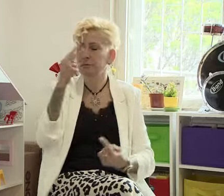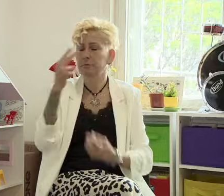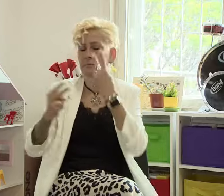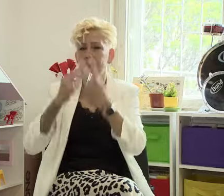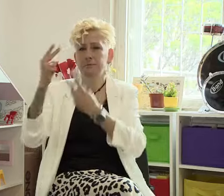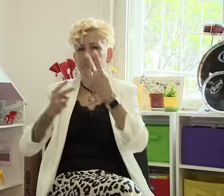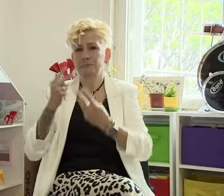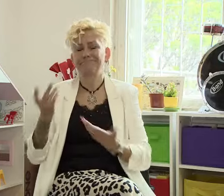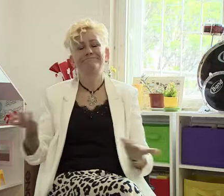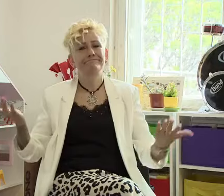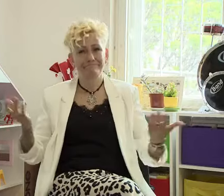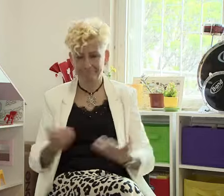напред.